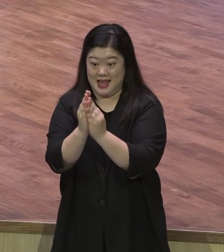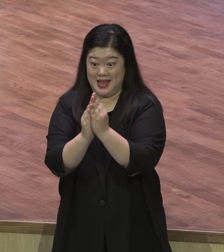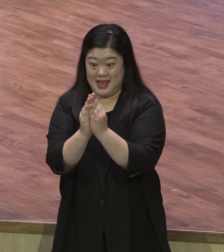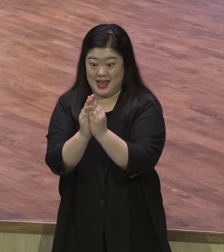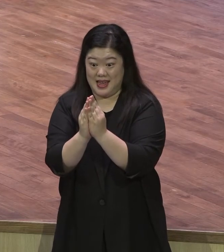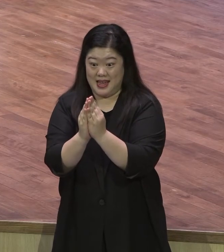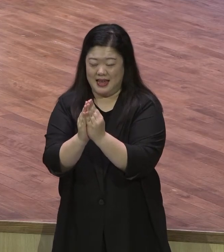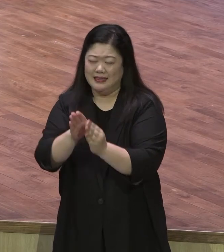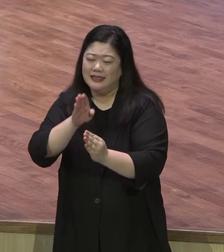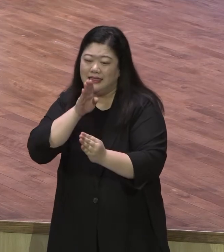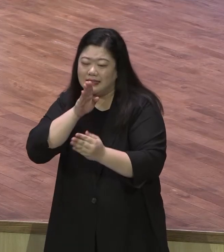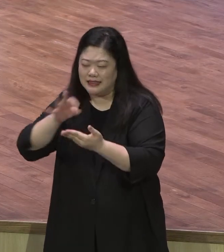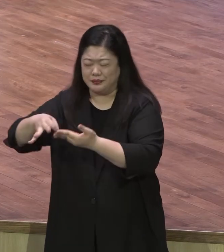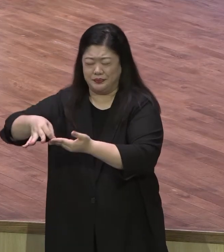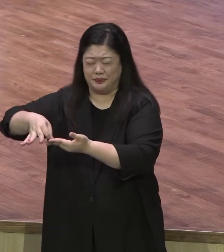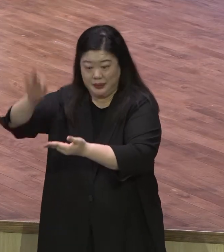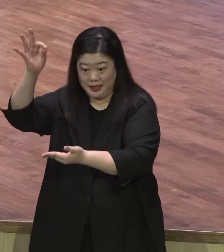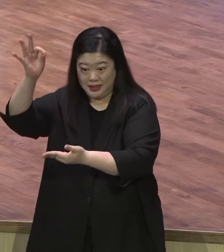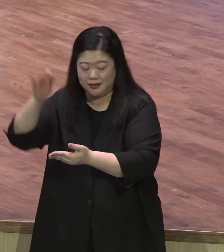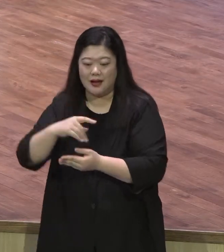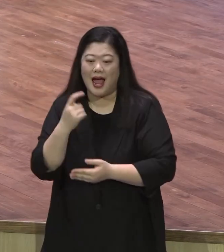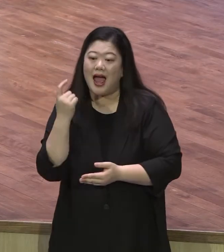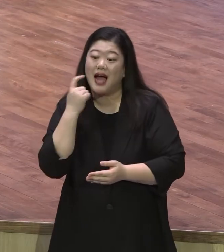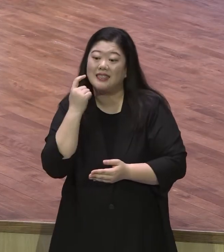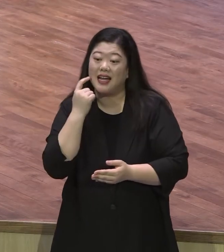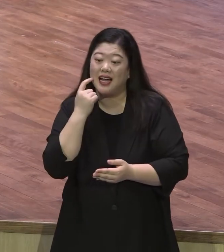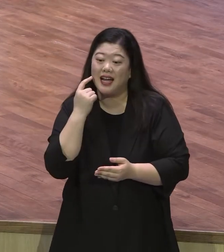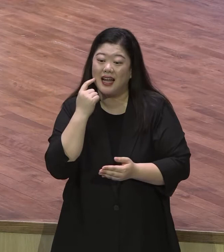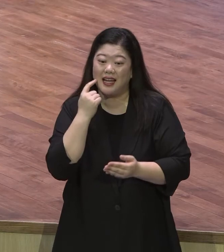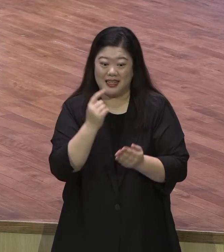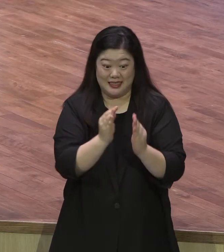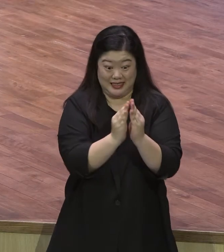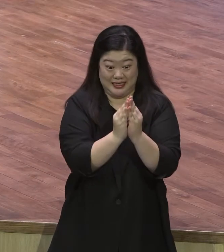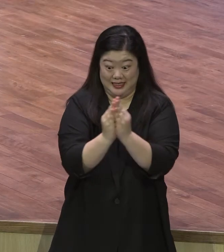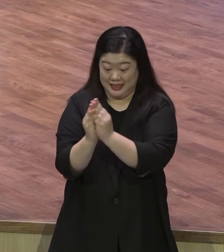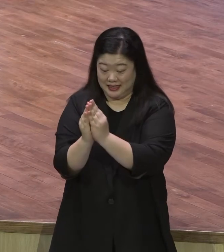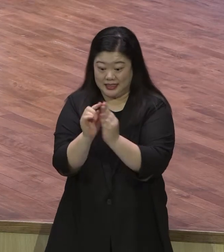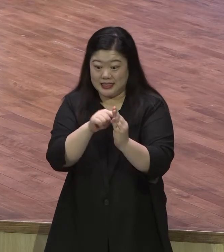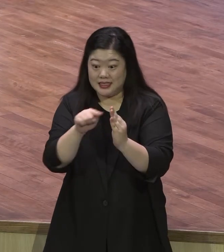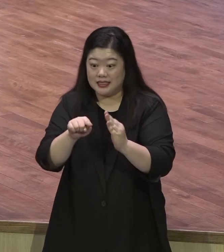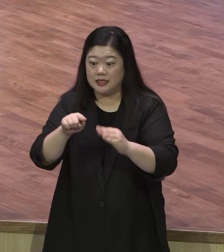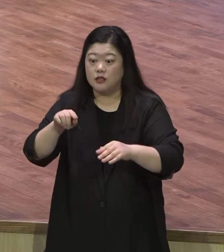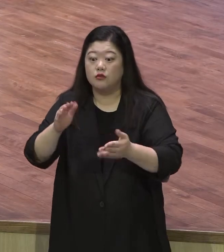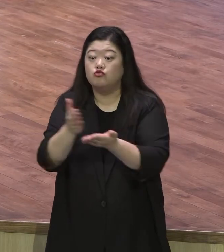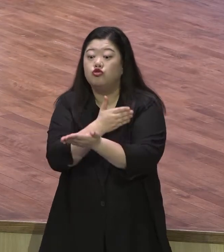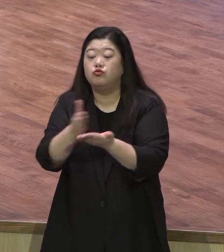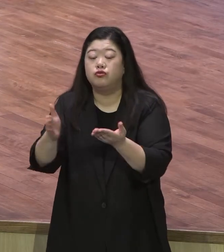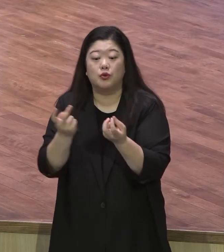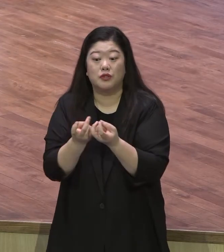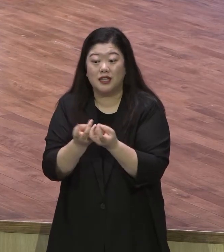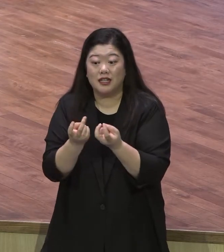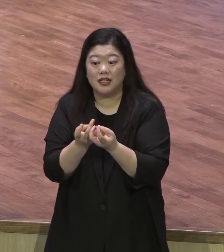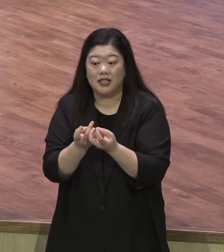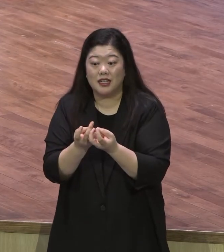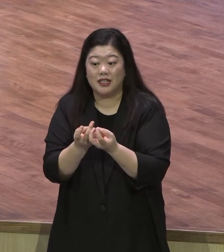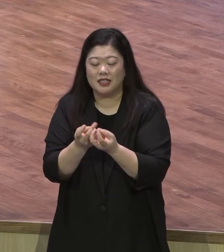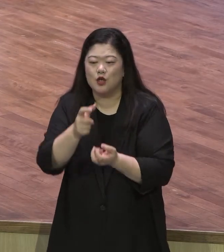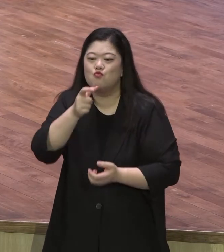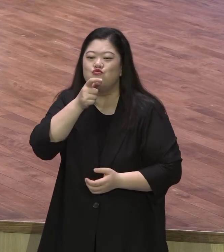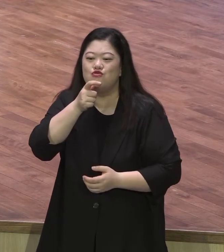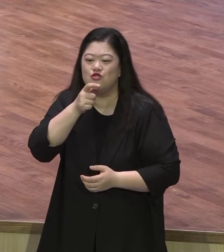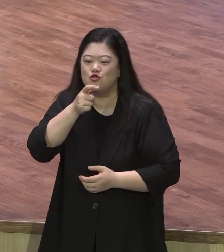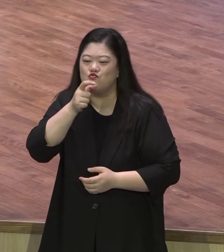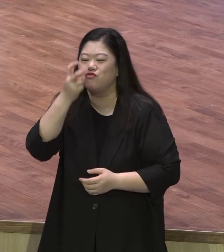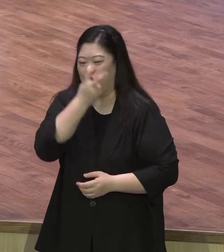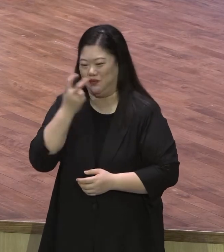분별력한데 수중감별법이 있대요 수중감별법 무슨 말인가 하면 진짜